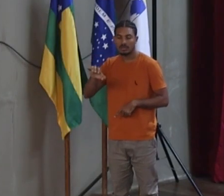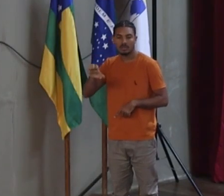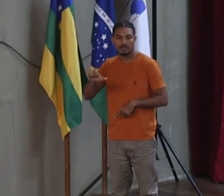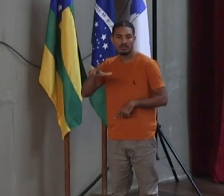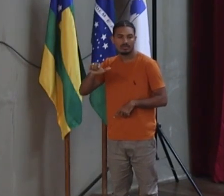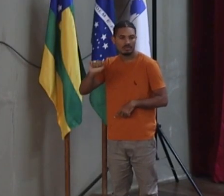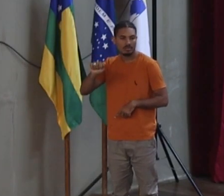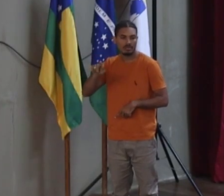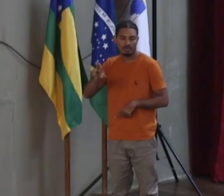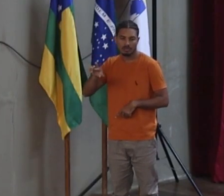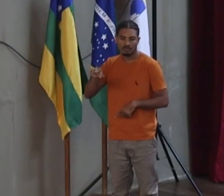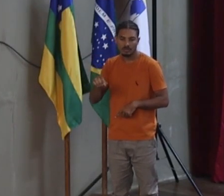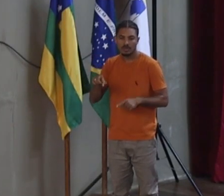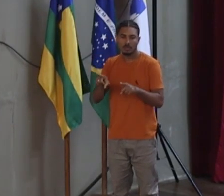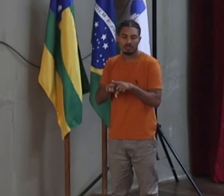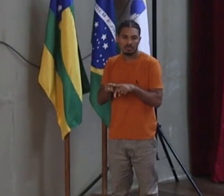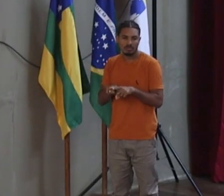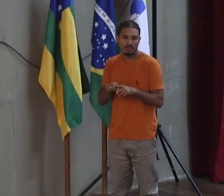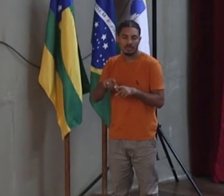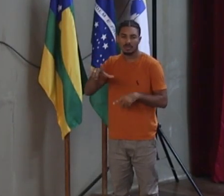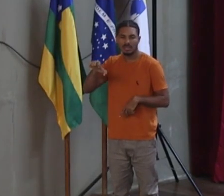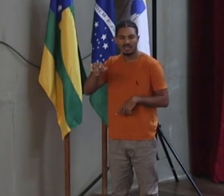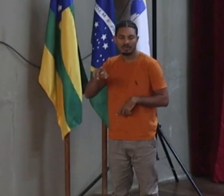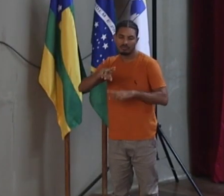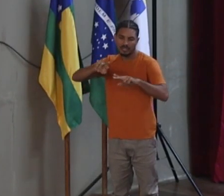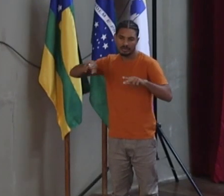que nos deixaram há tempos, Antonieta Celani e Leila Bárbara,